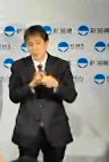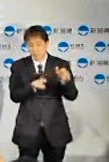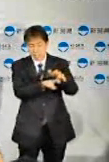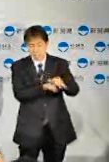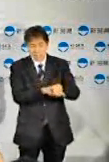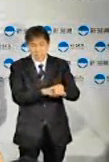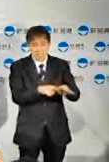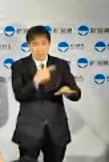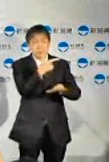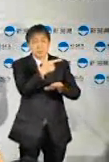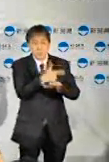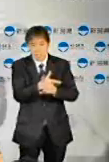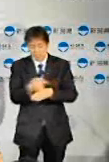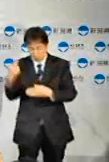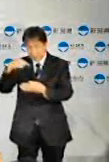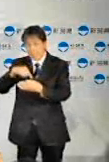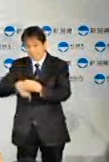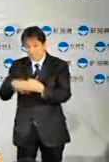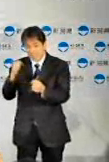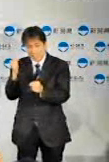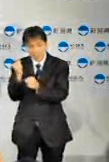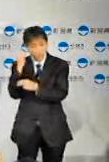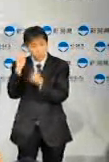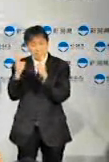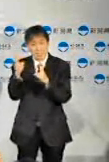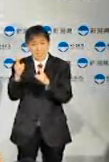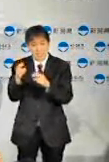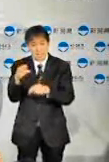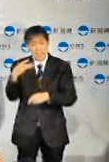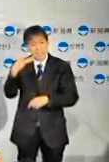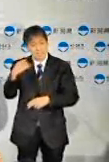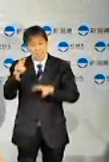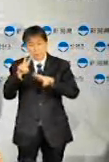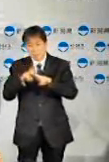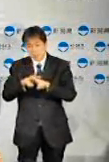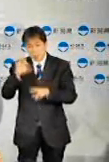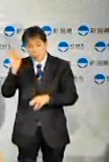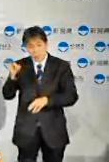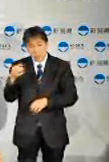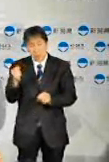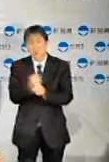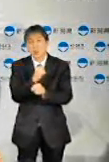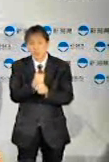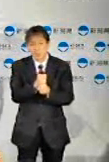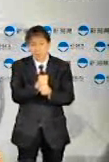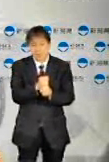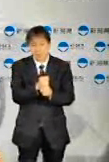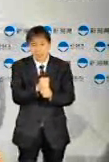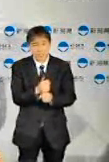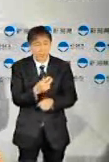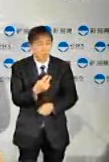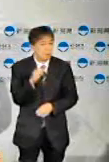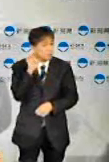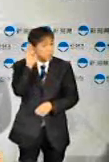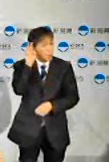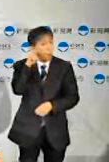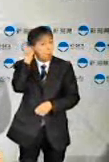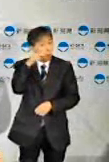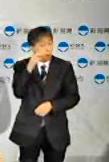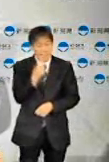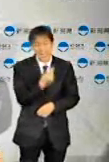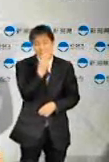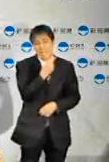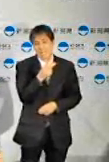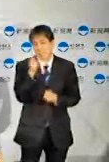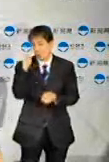沖の事業者なんですけども、あの先日三井物産とかあのですとかあの大阪ガス の, あの企業体に決まったという